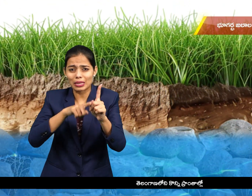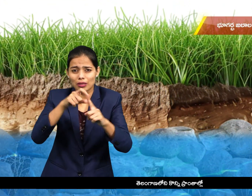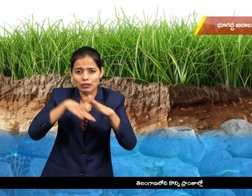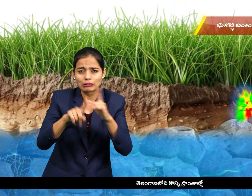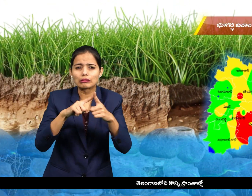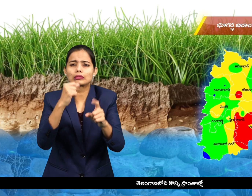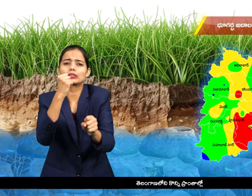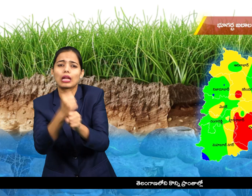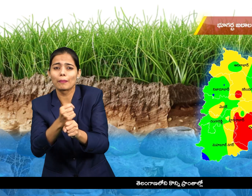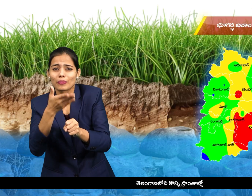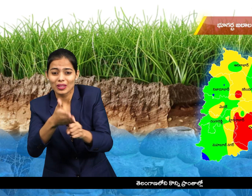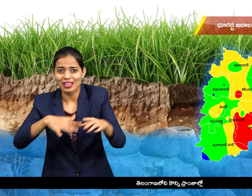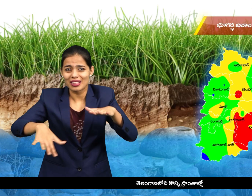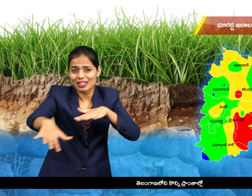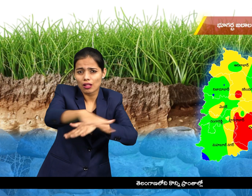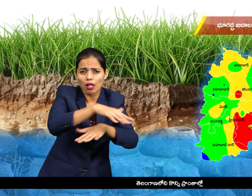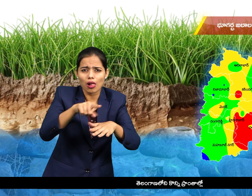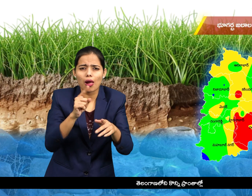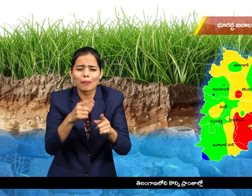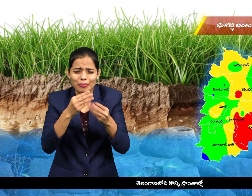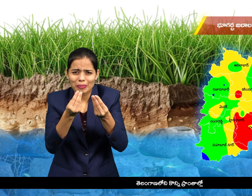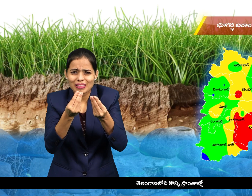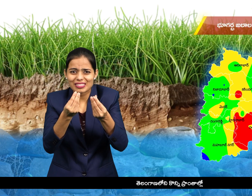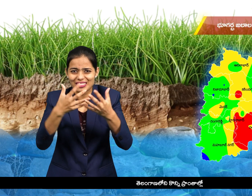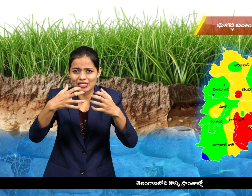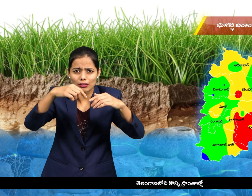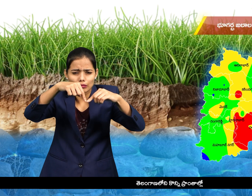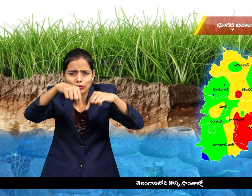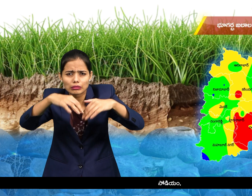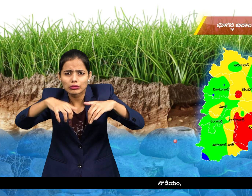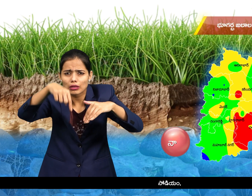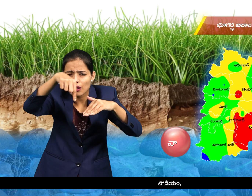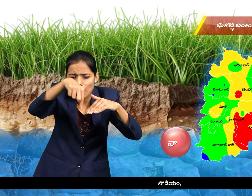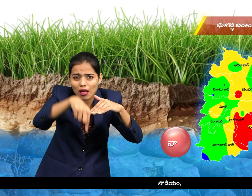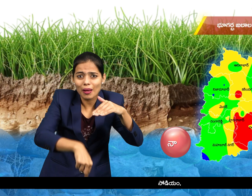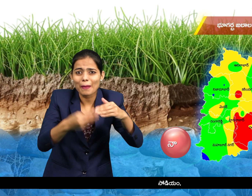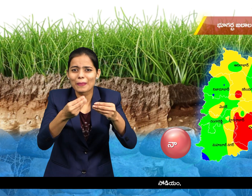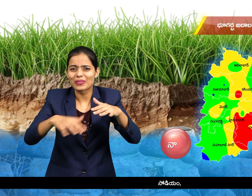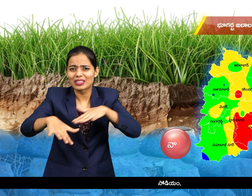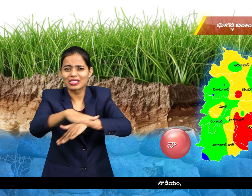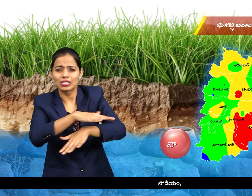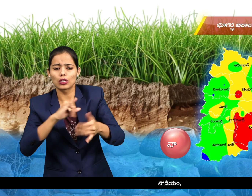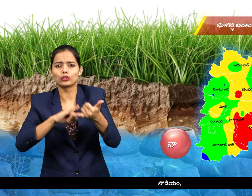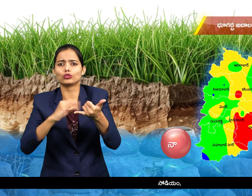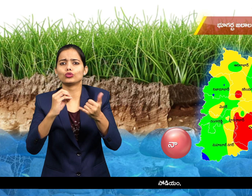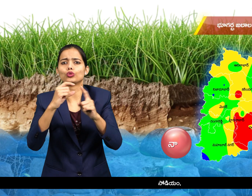తెలంగాణలోని కొన్ని ప్రాంతాల్లో సోడియం,